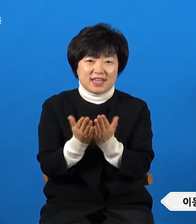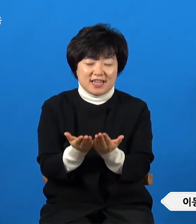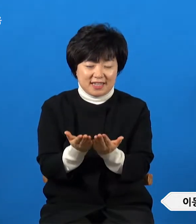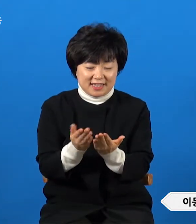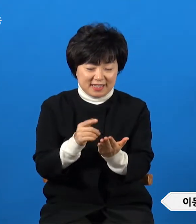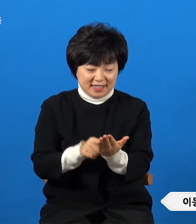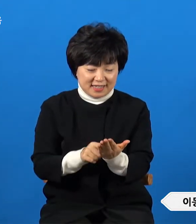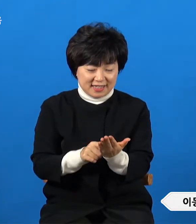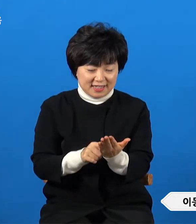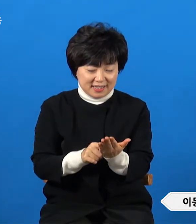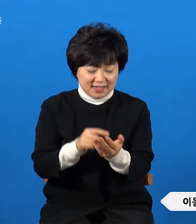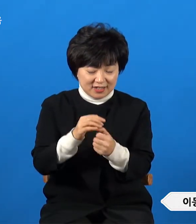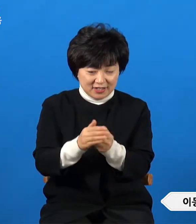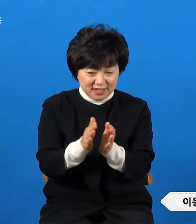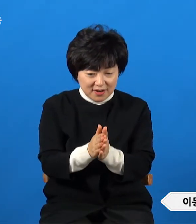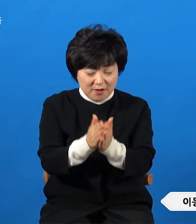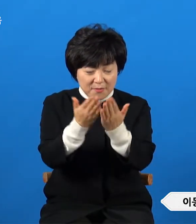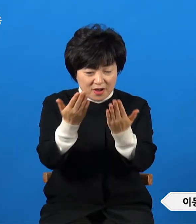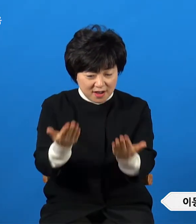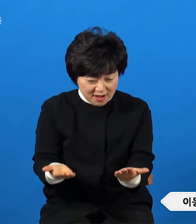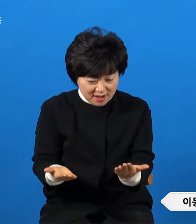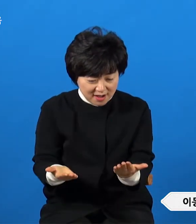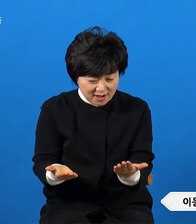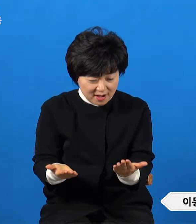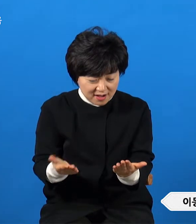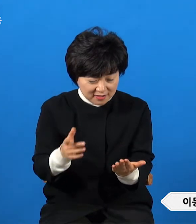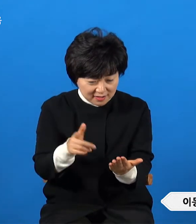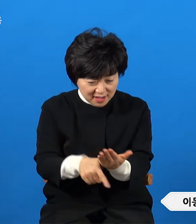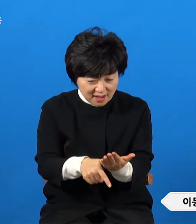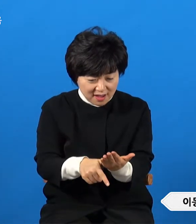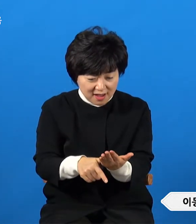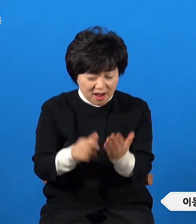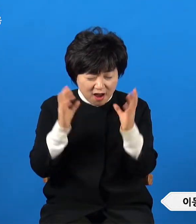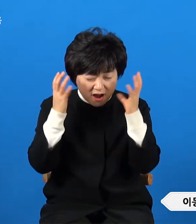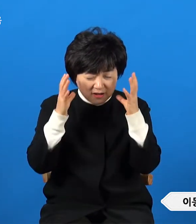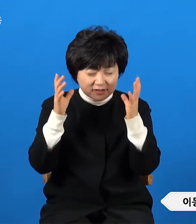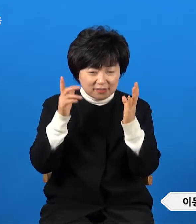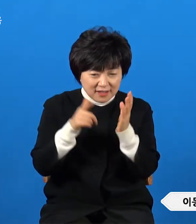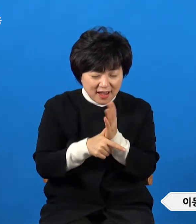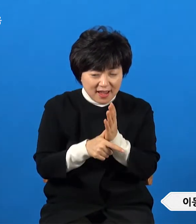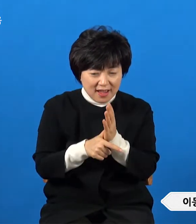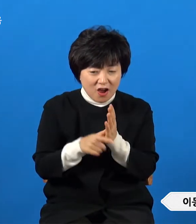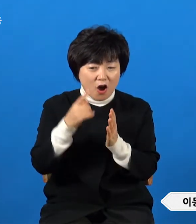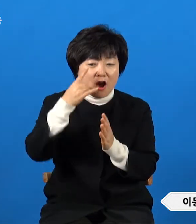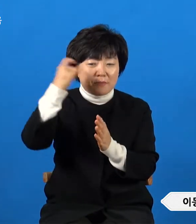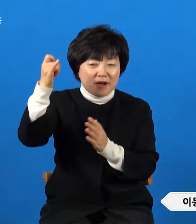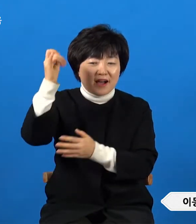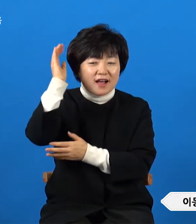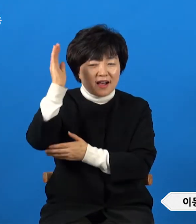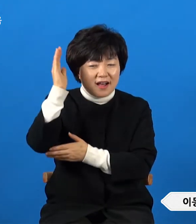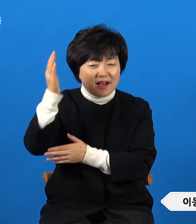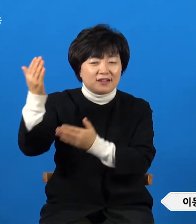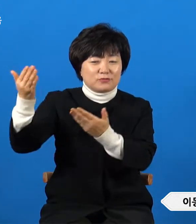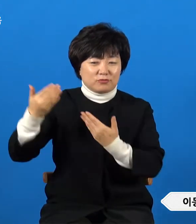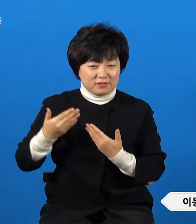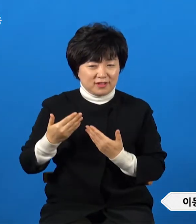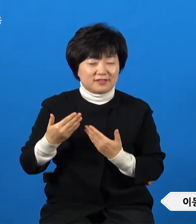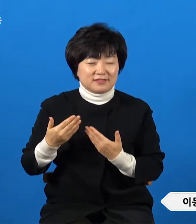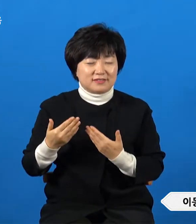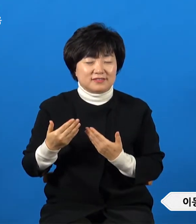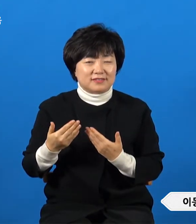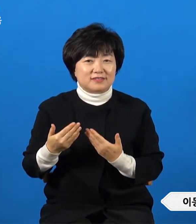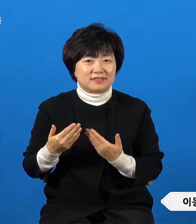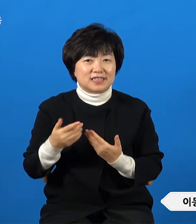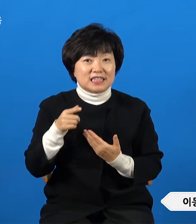성경을 펼치는 순간 갑자기 어린 시절 그 어머니가 이 성경을 통해서 들려주었던 이야기들, 그리고 이 성경으로